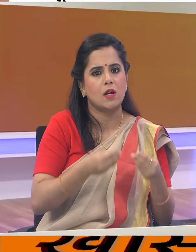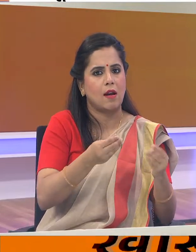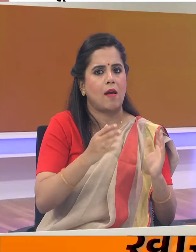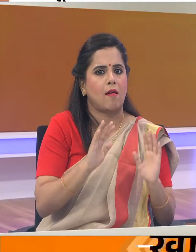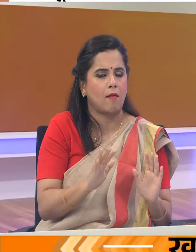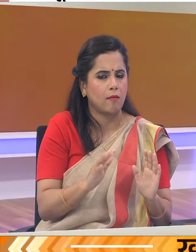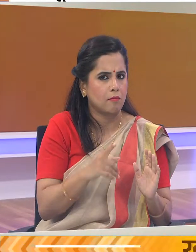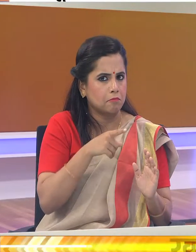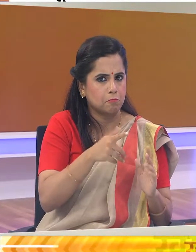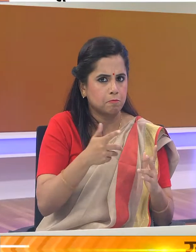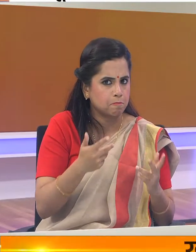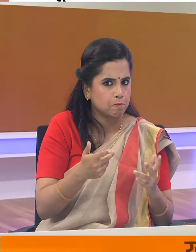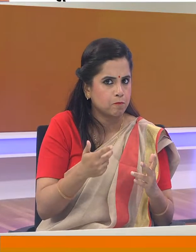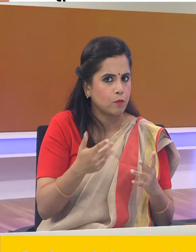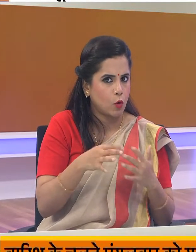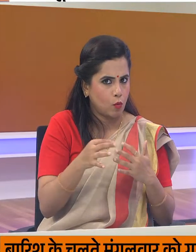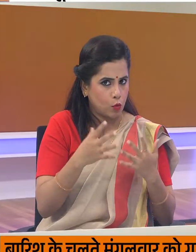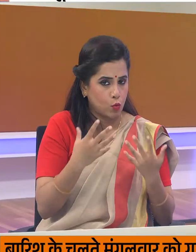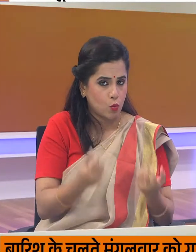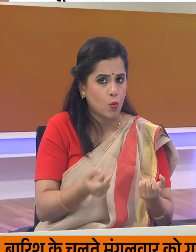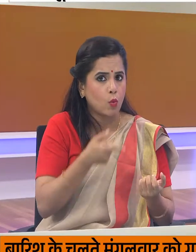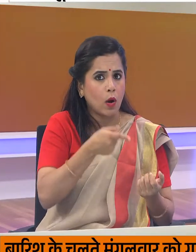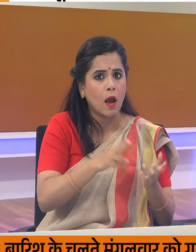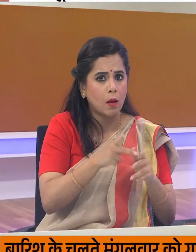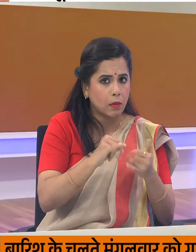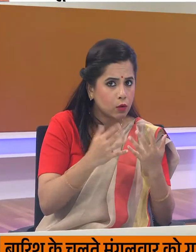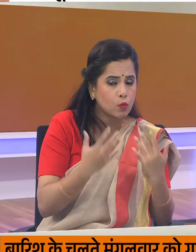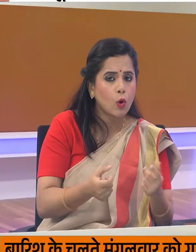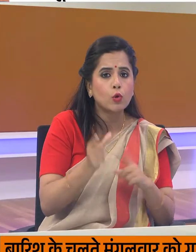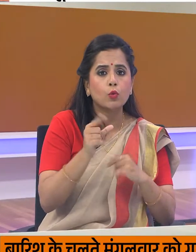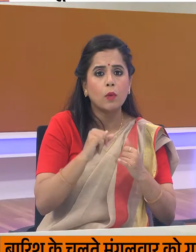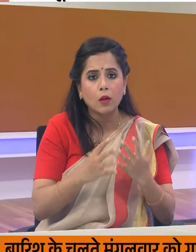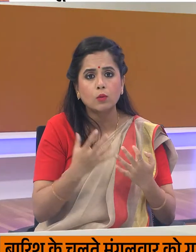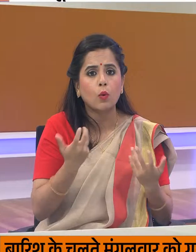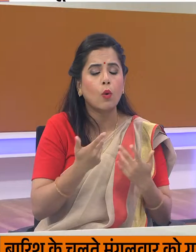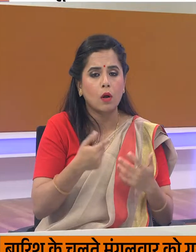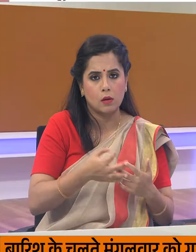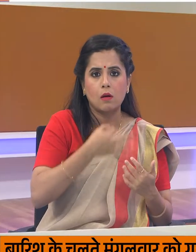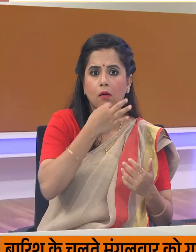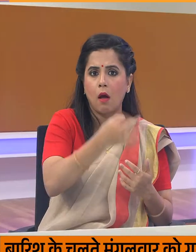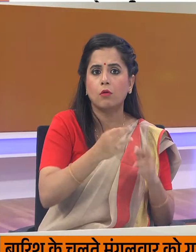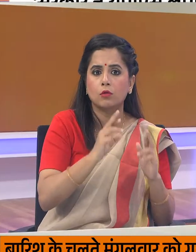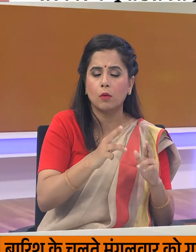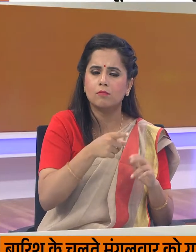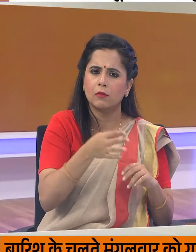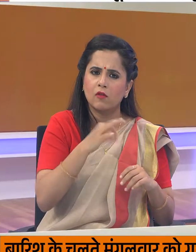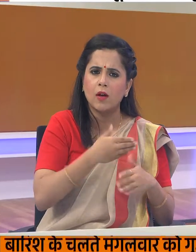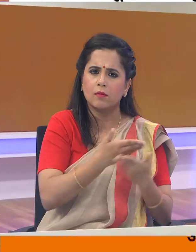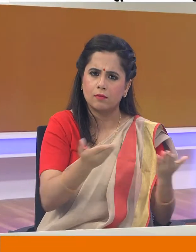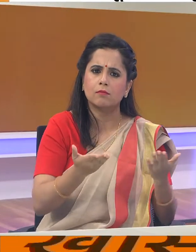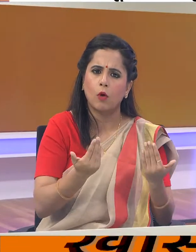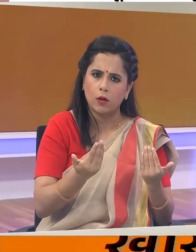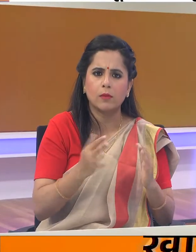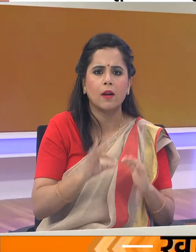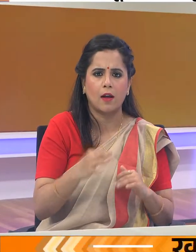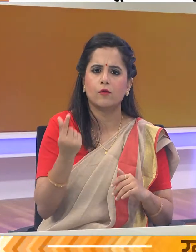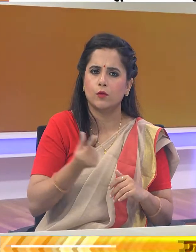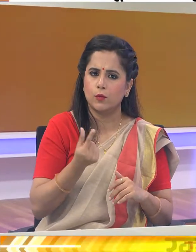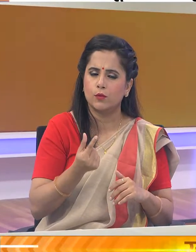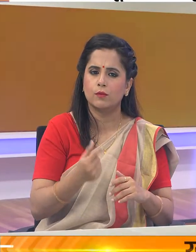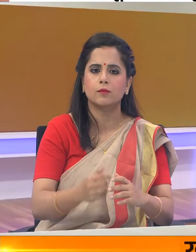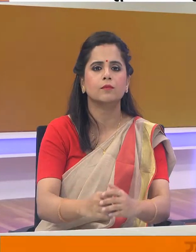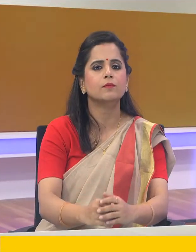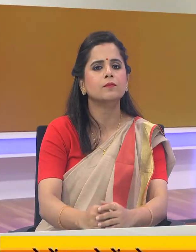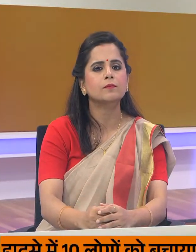वो ये ऑप्शन दें कि एनपीएस में रहना चाहते हैं यूपीएस में, तो इसका वो पूरा फ़ायदा उठा सकते हैं।